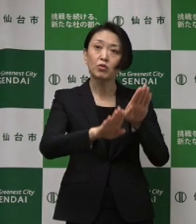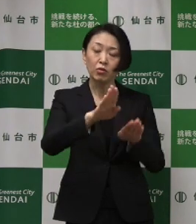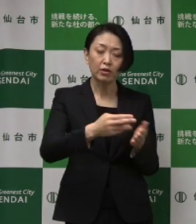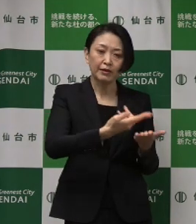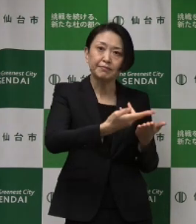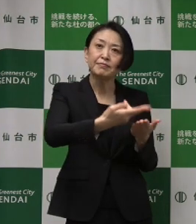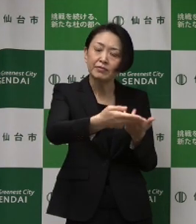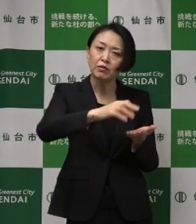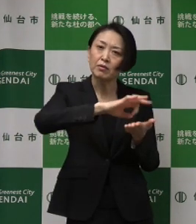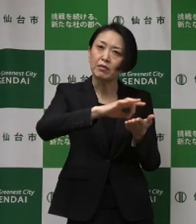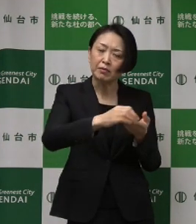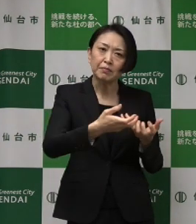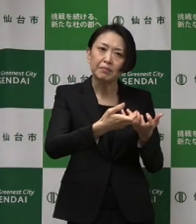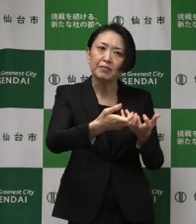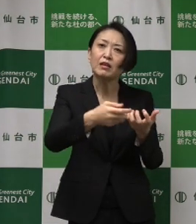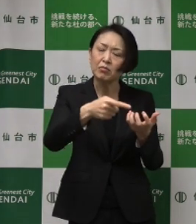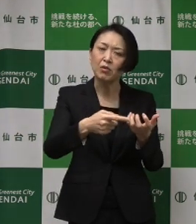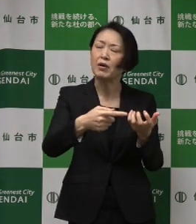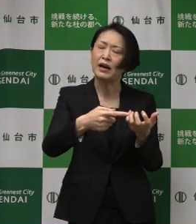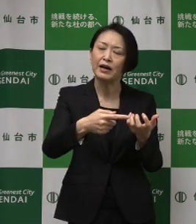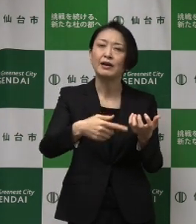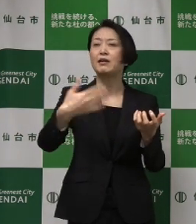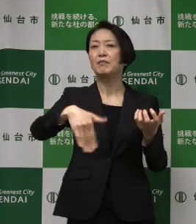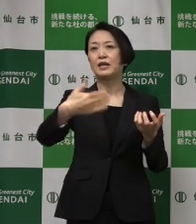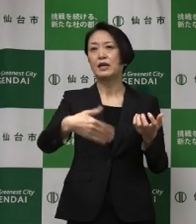も高い状況が続いています。決して